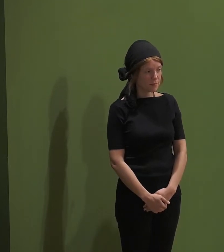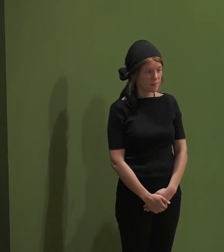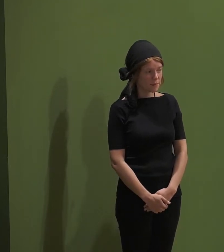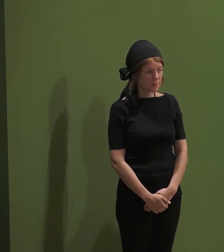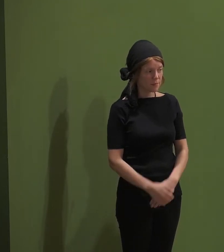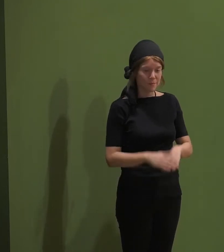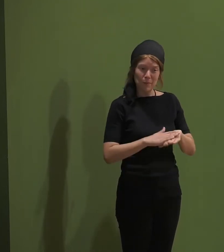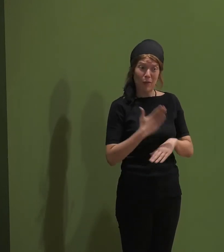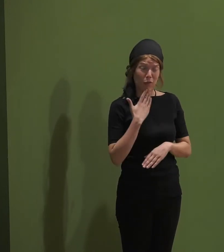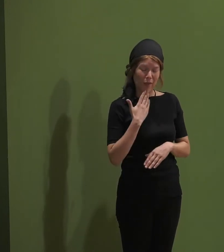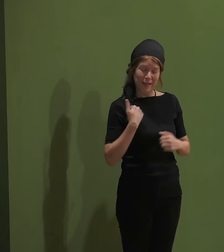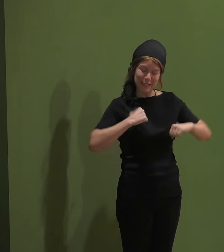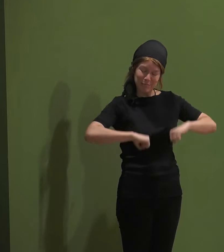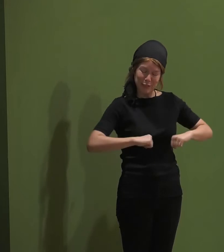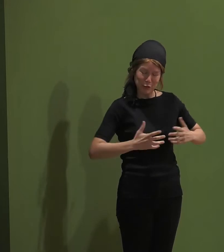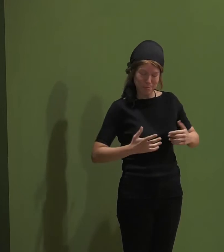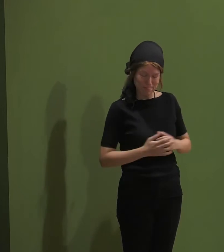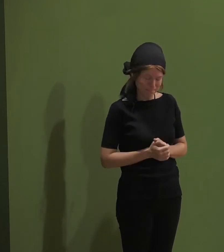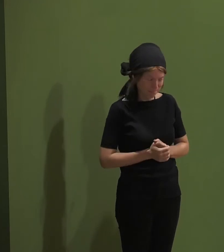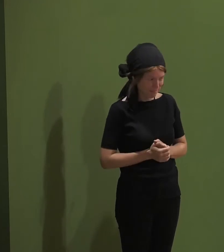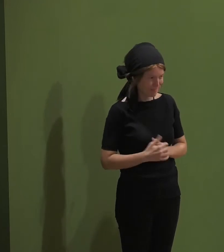La edad no perdona.